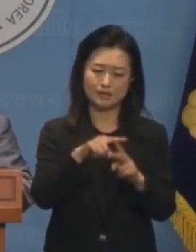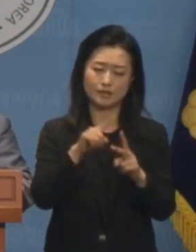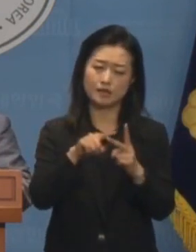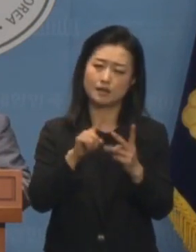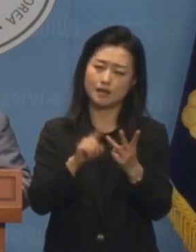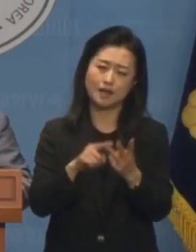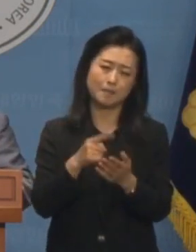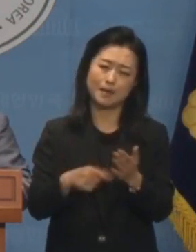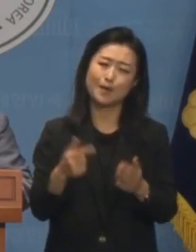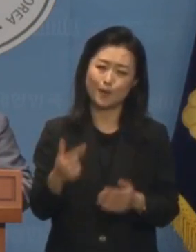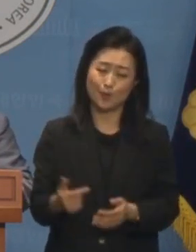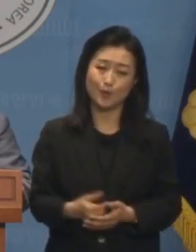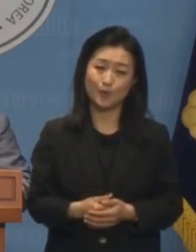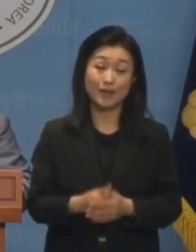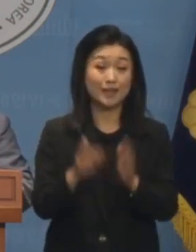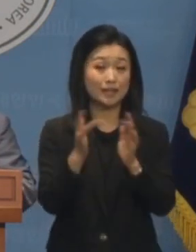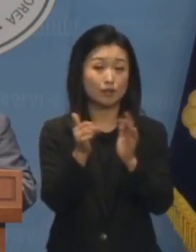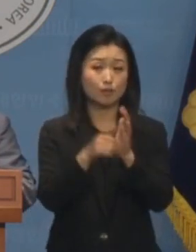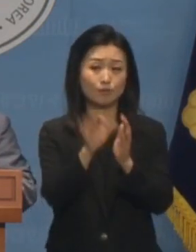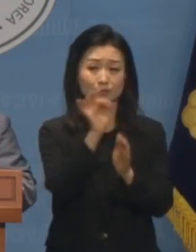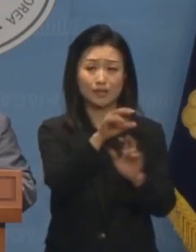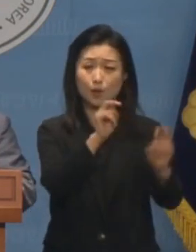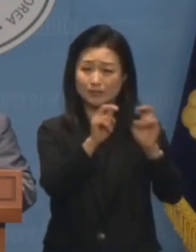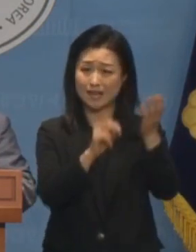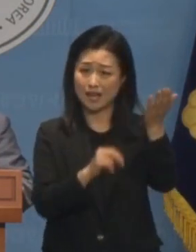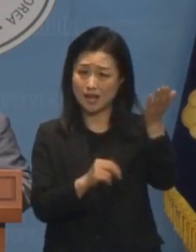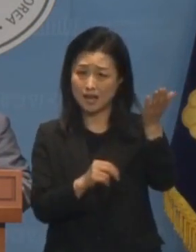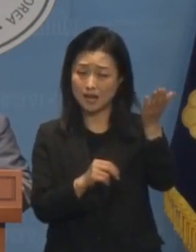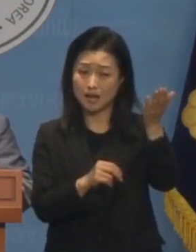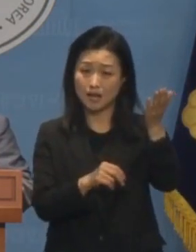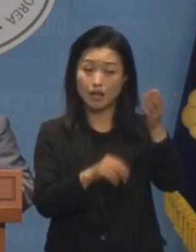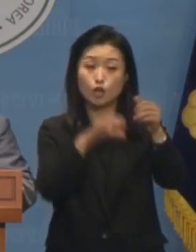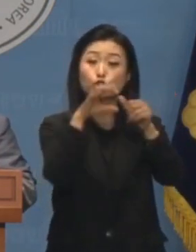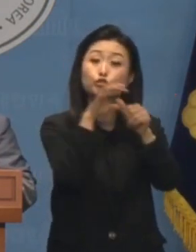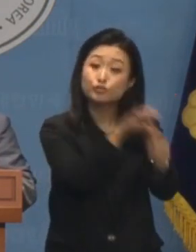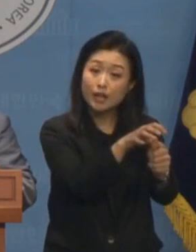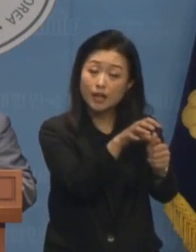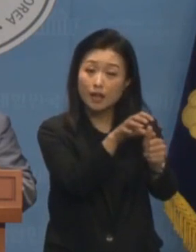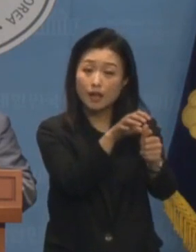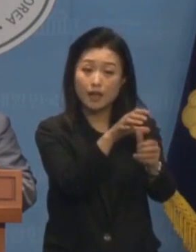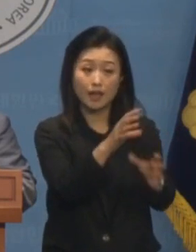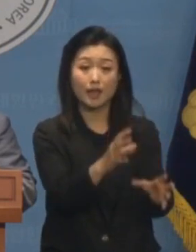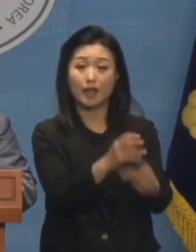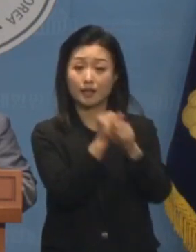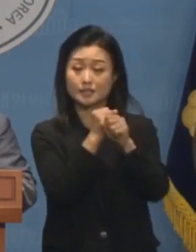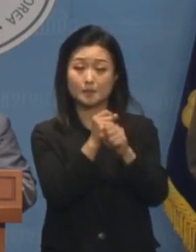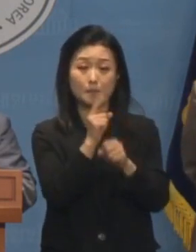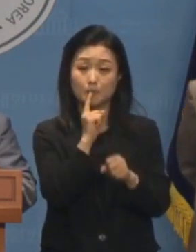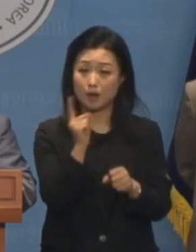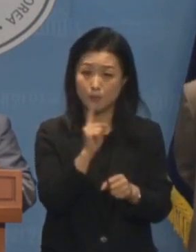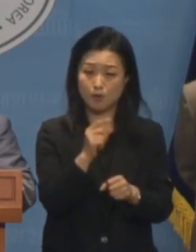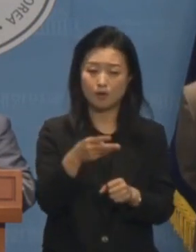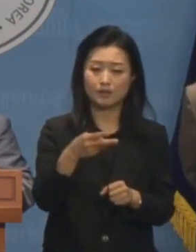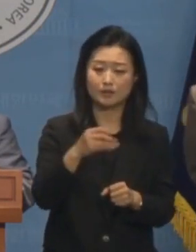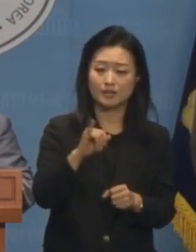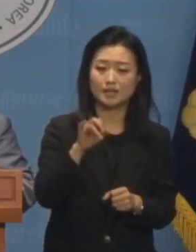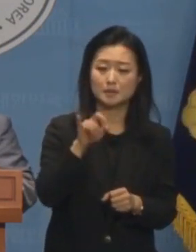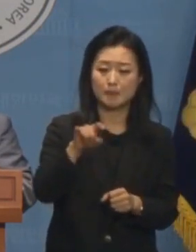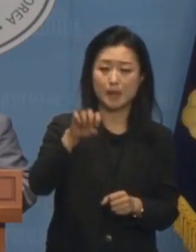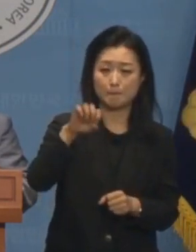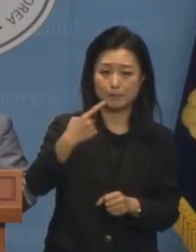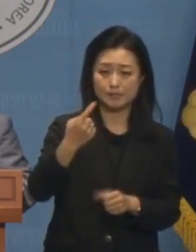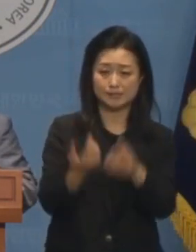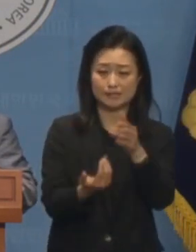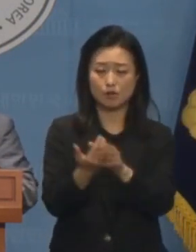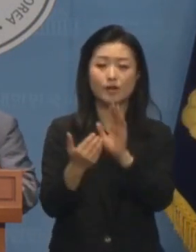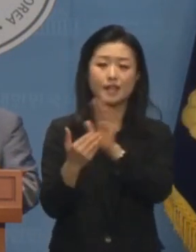피해자들이었습니다. 이 온라인 플랫폼 규제 관한 법률의 핵심은 즉 TMF 사태를 예방하고